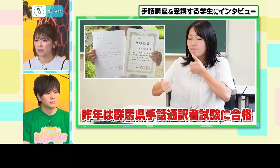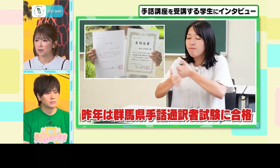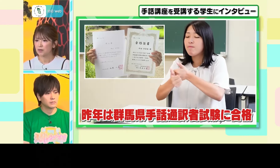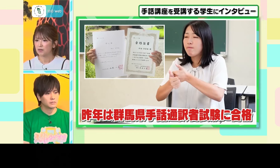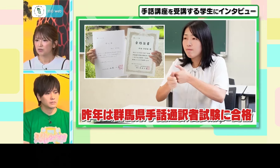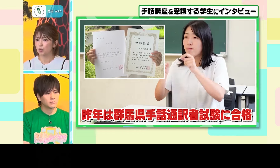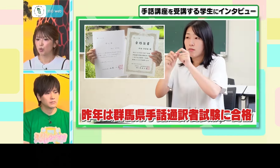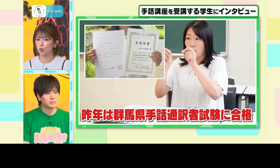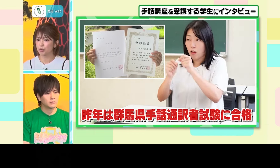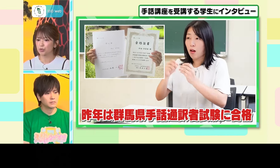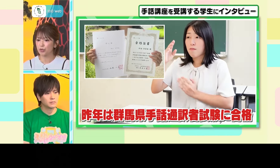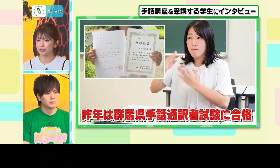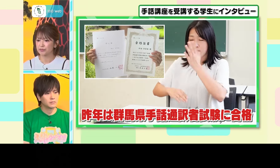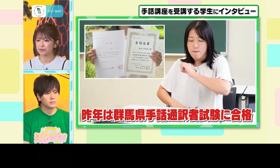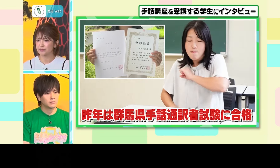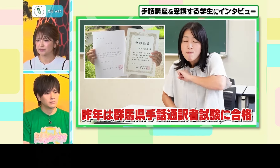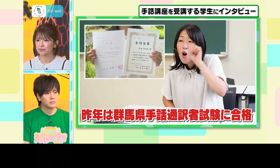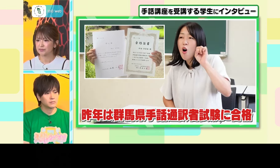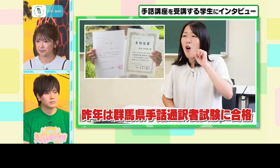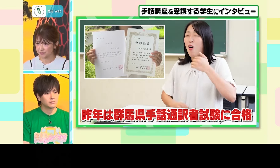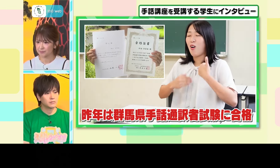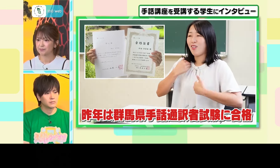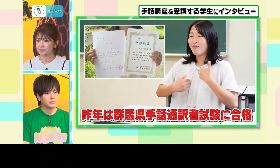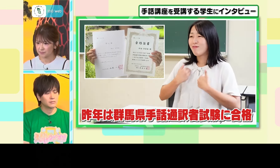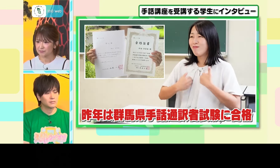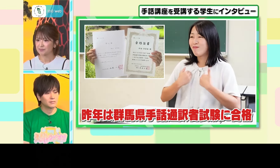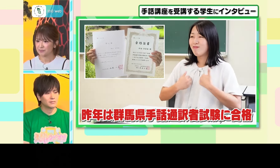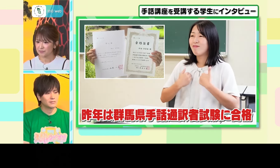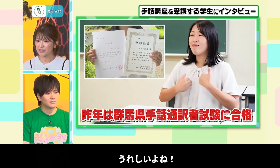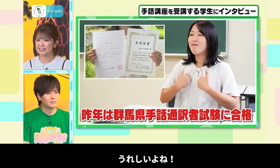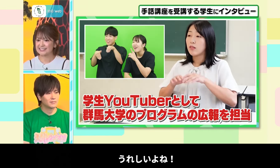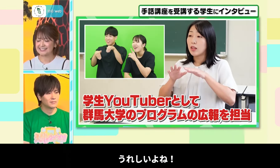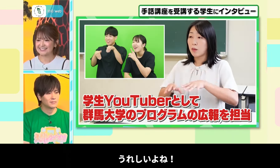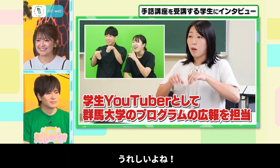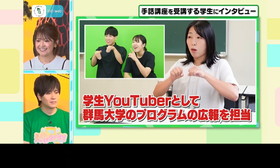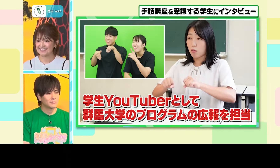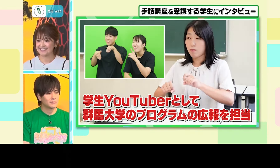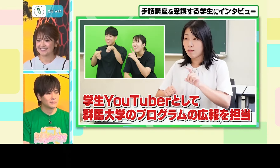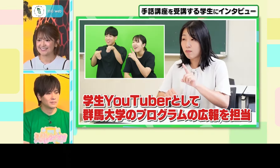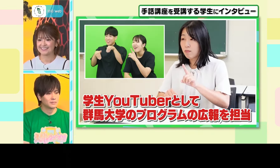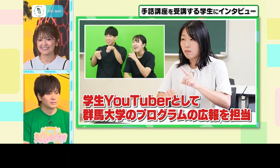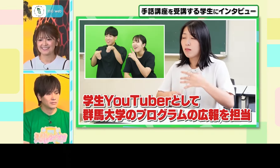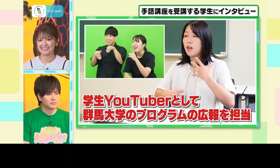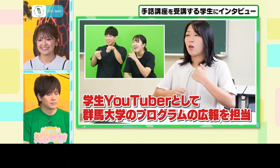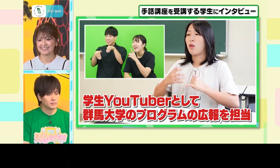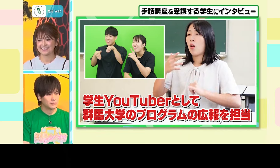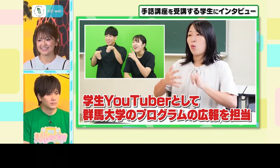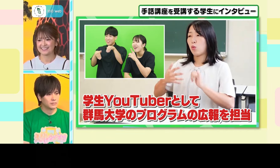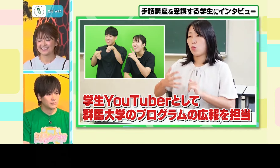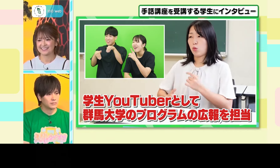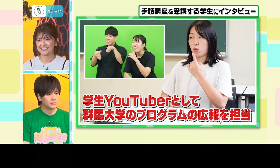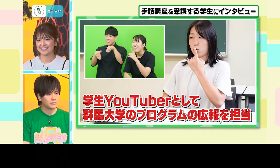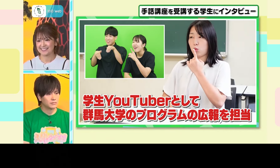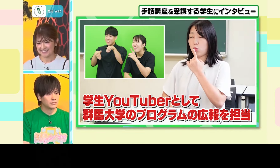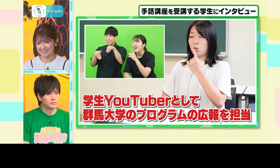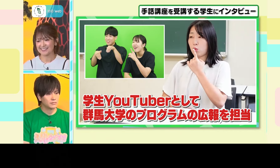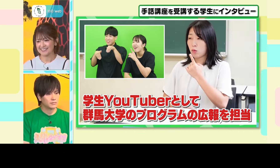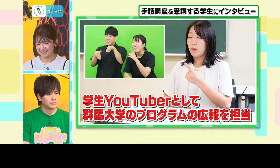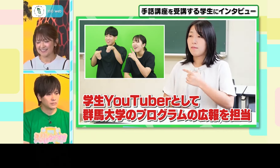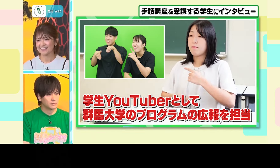試験に合格しました。 嬉しい。 学生 YouTuber として手話プログラムの